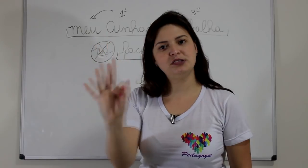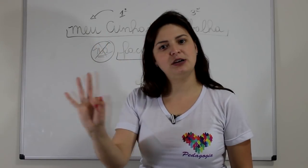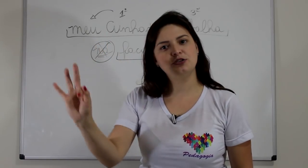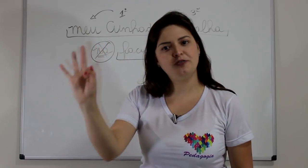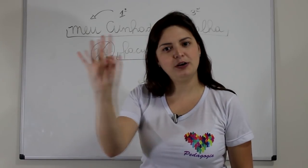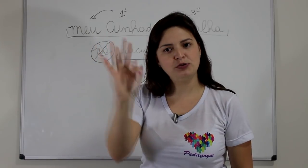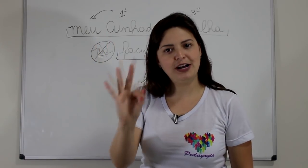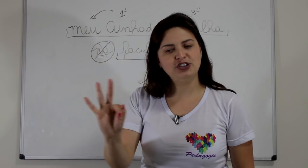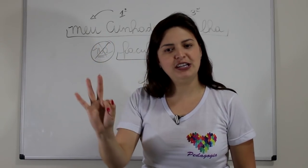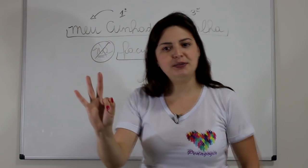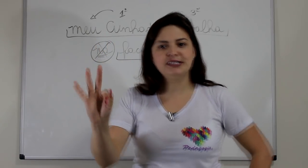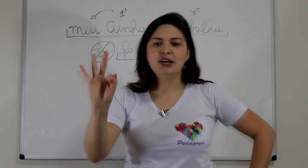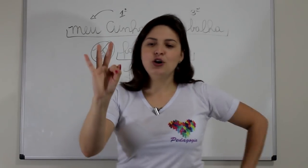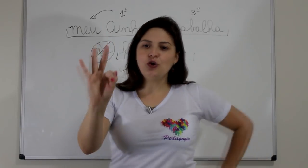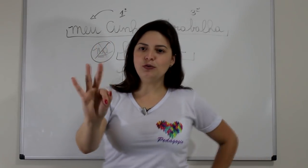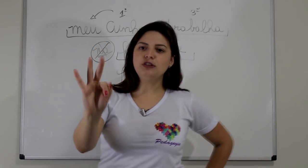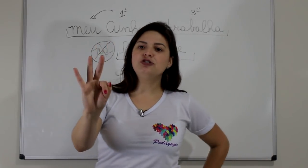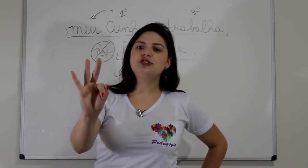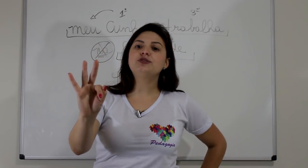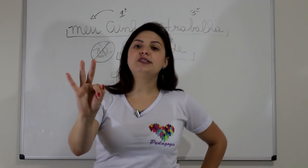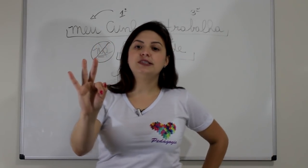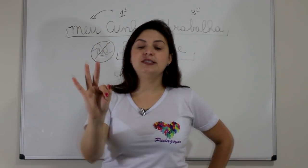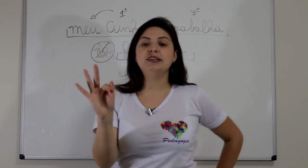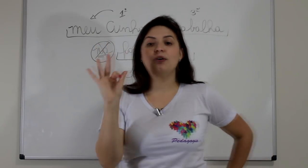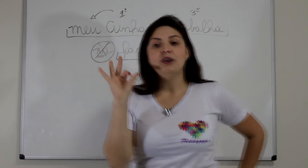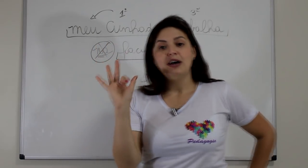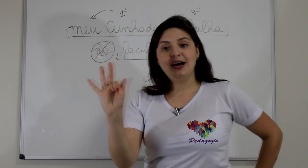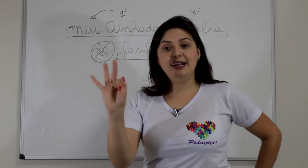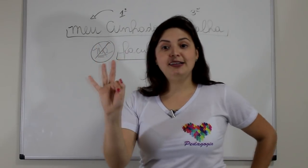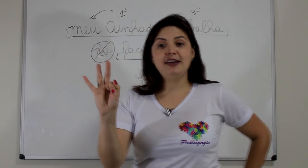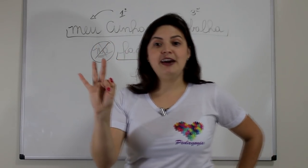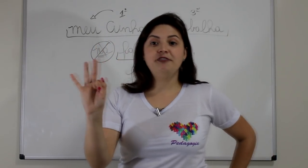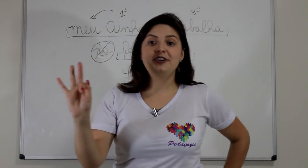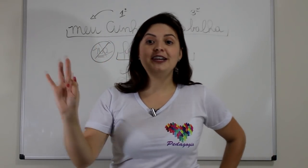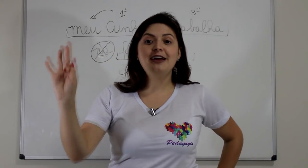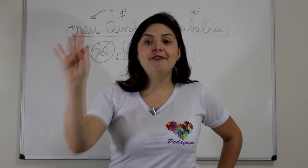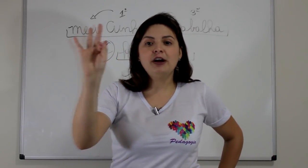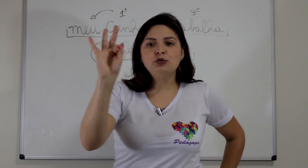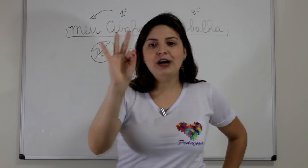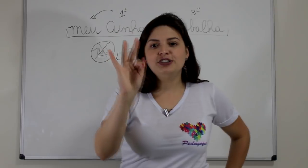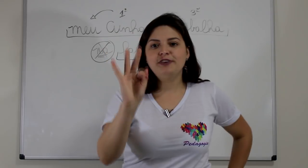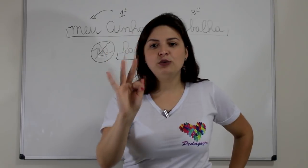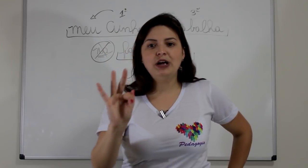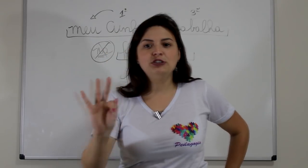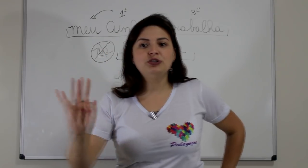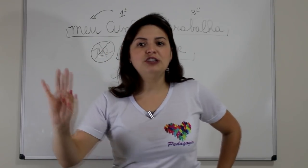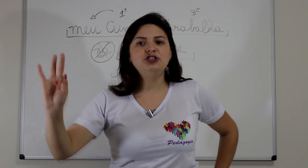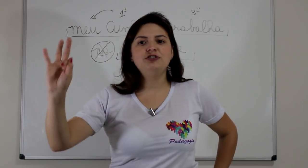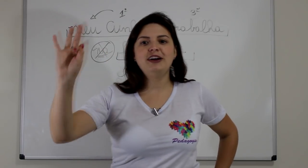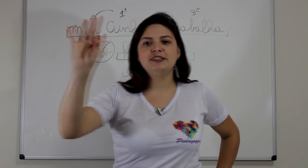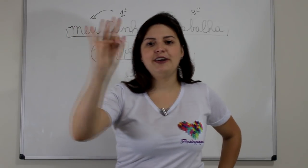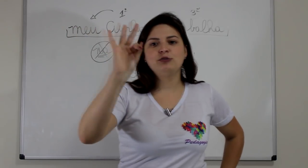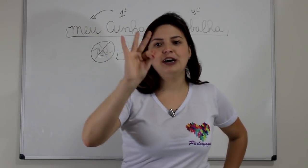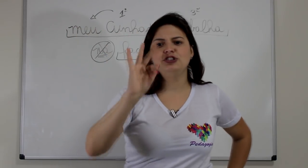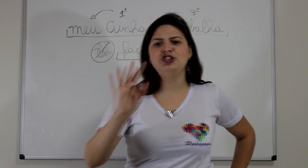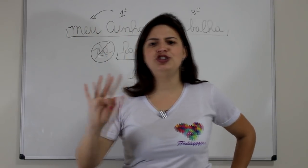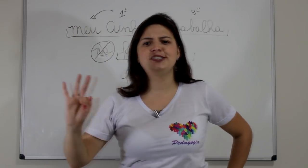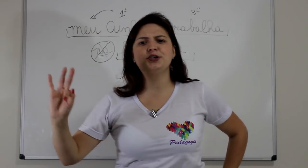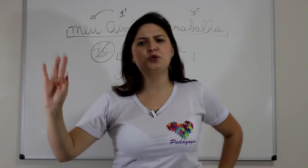sinal de faculdade em libras. Como que a gente associa esse sinal? A letra F e na faculdade. A faculdade, o que a gente faz na faculdade? A gente